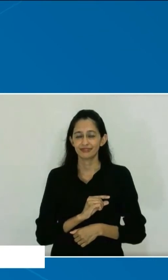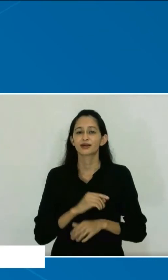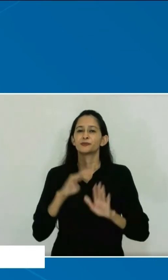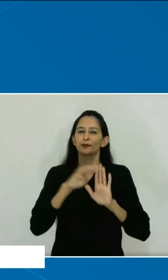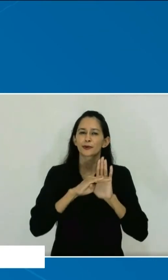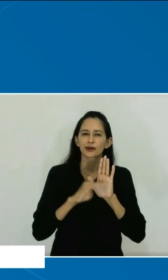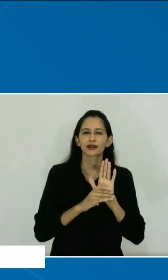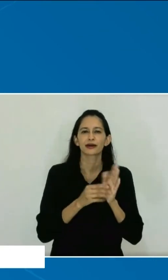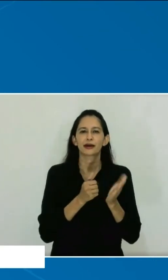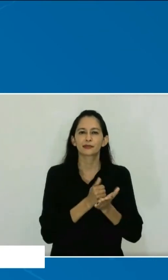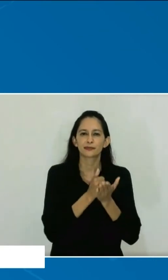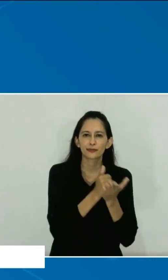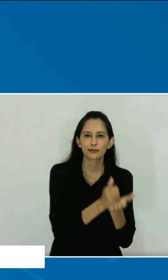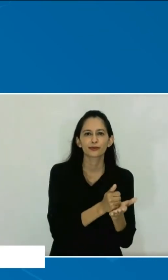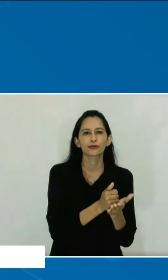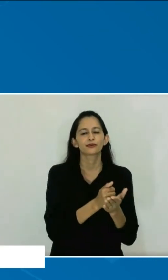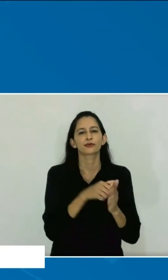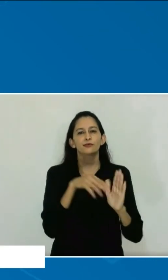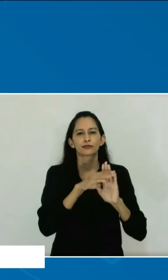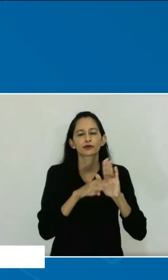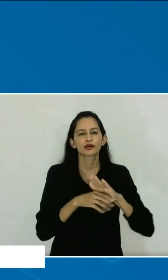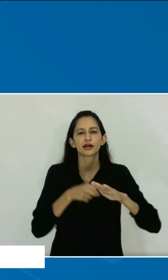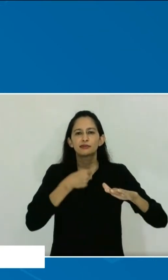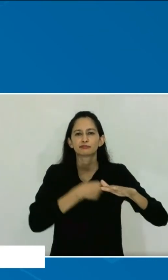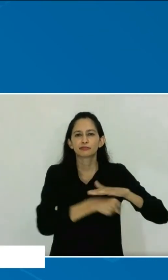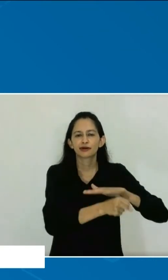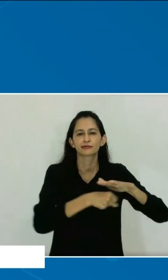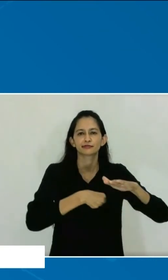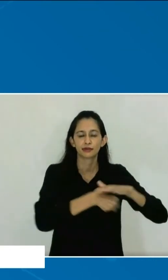os programas de inserção, e